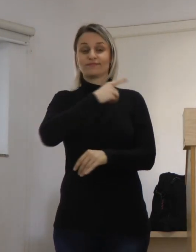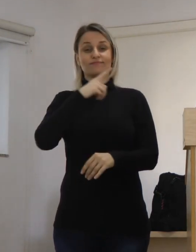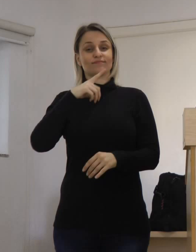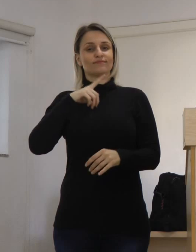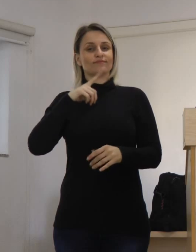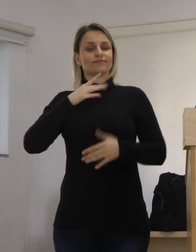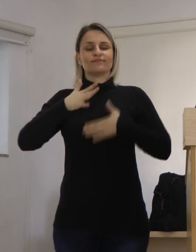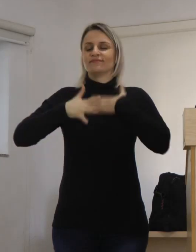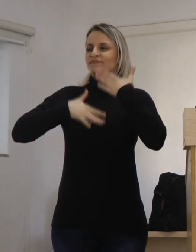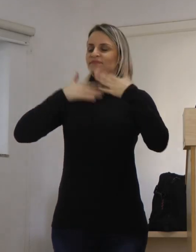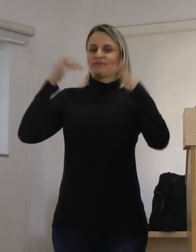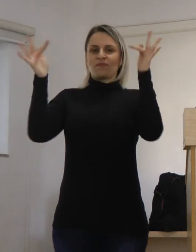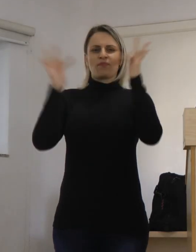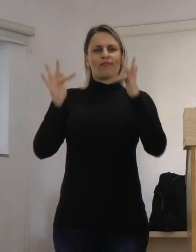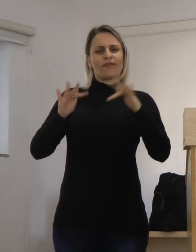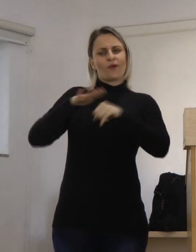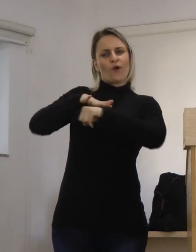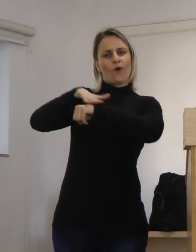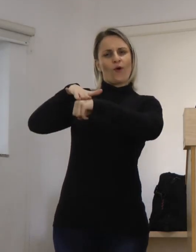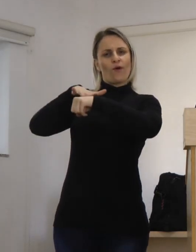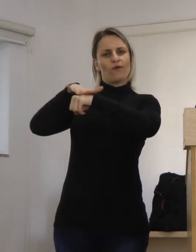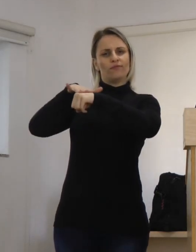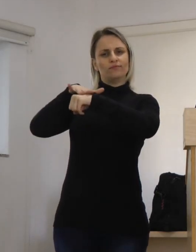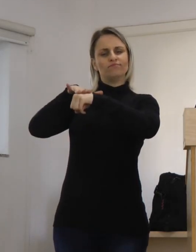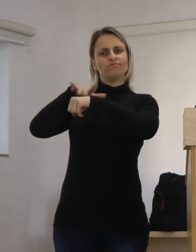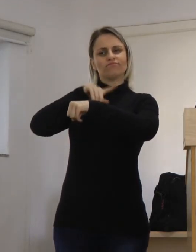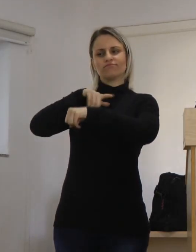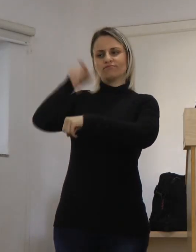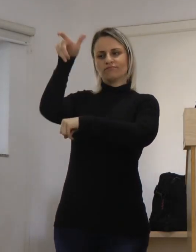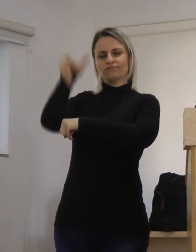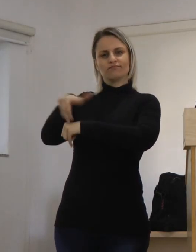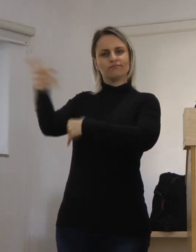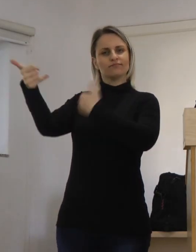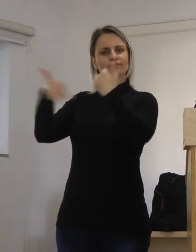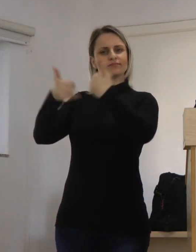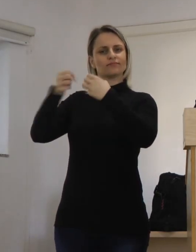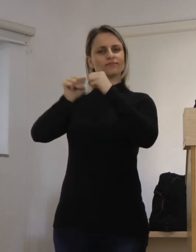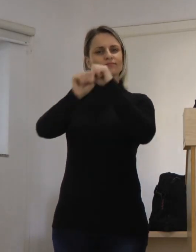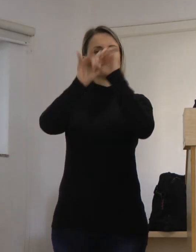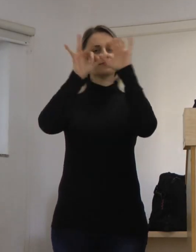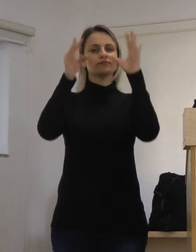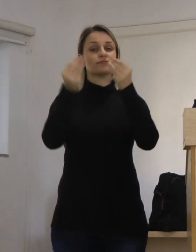divino que a esclarece sobre a chegada do embaixador celestial.